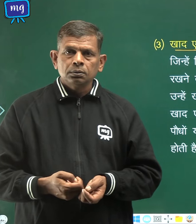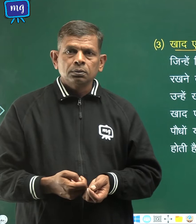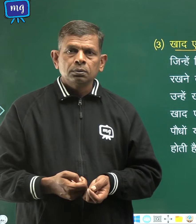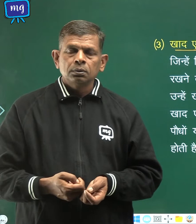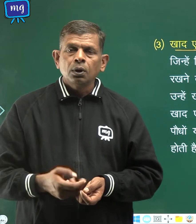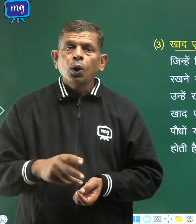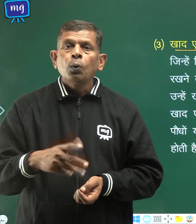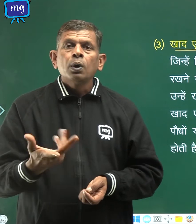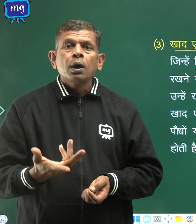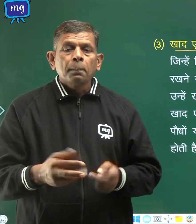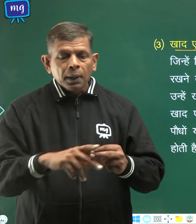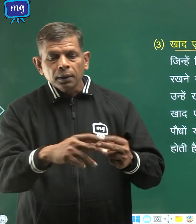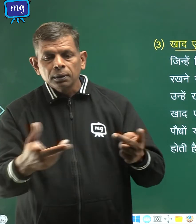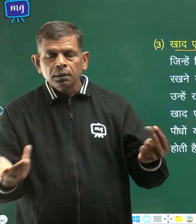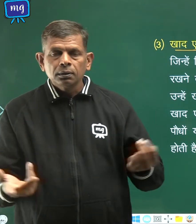वे पदार्थ